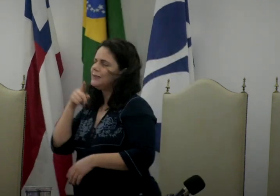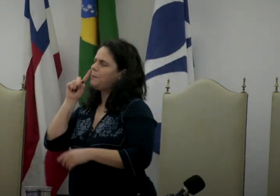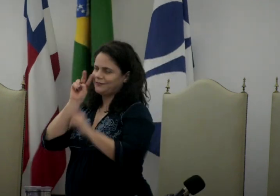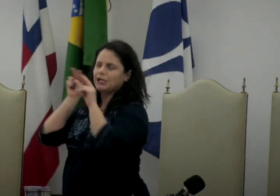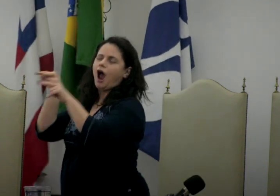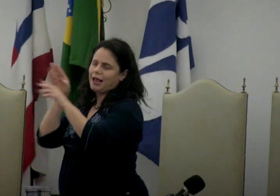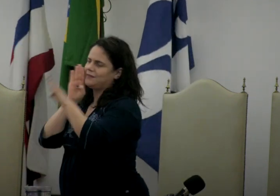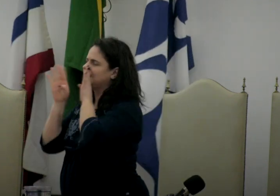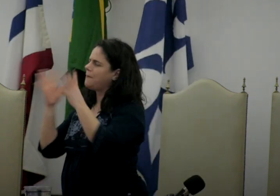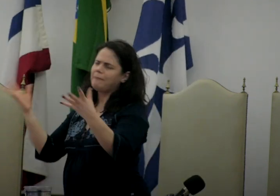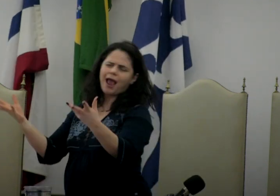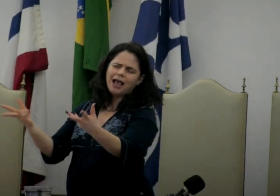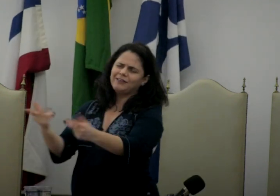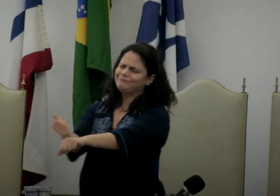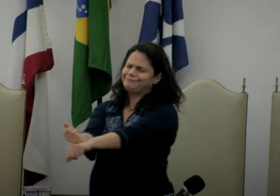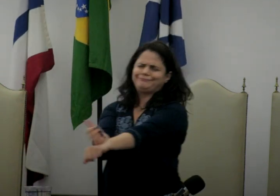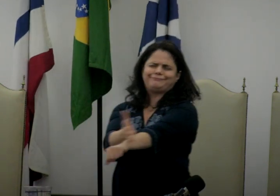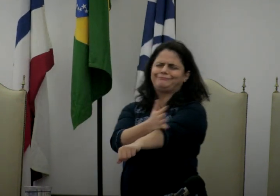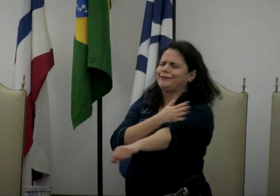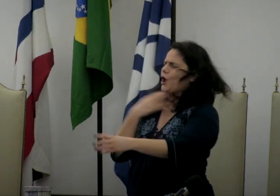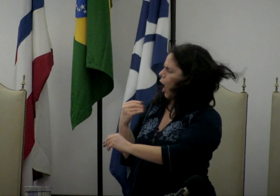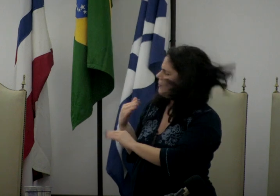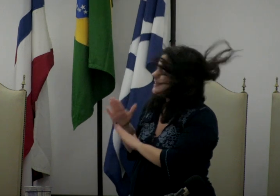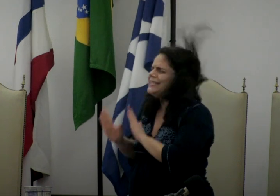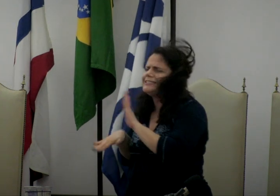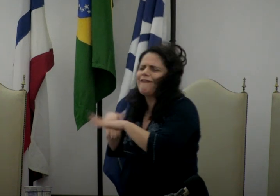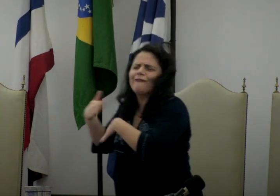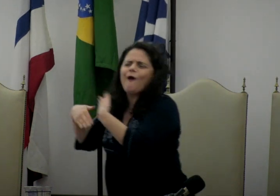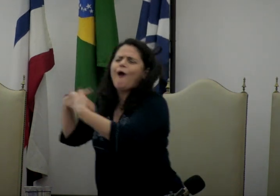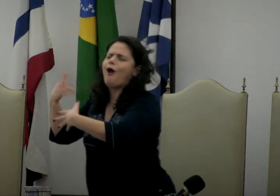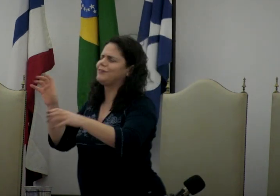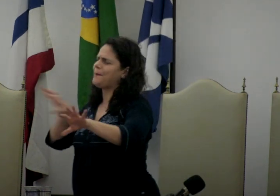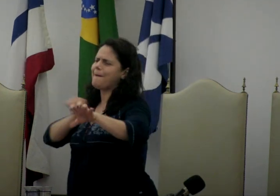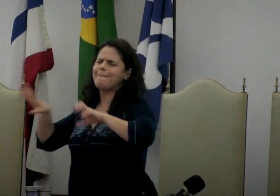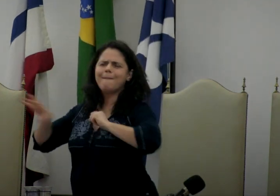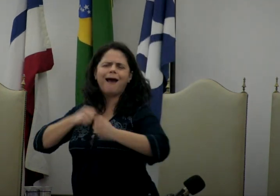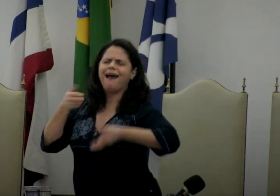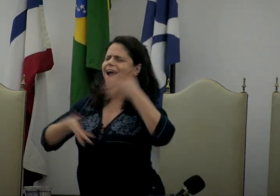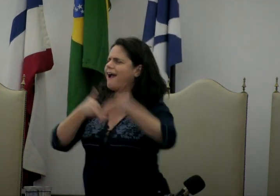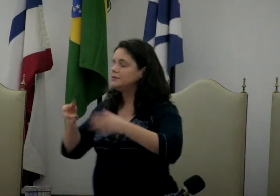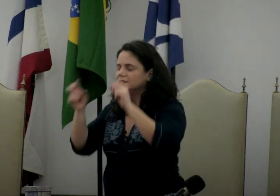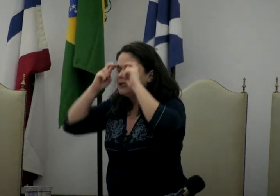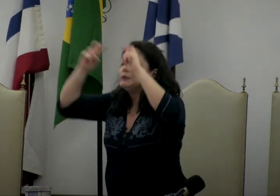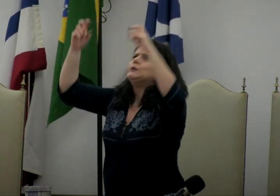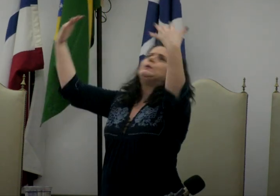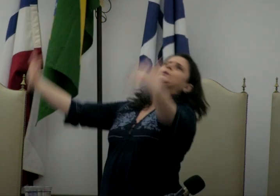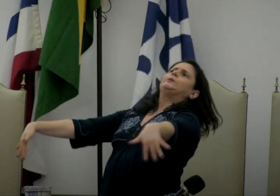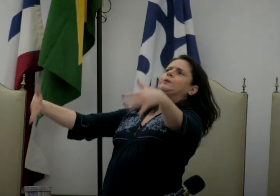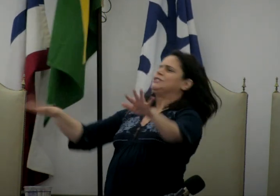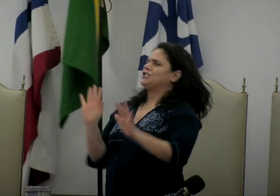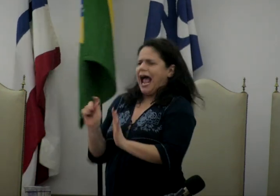surdos. Depois vocês podem olhar no Facebook. É uma história maravilhosa e emocionante, a forma do desenvolvimento dessa